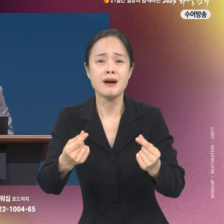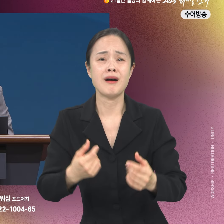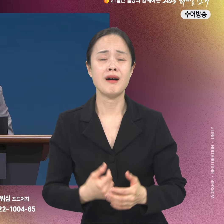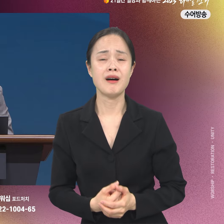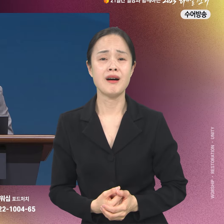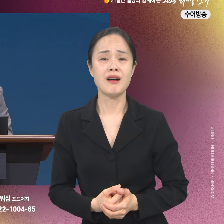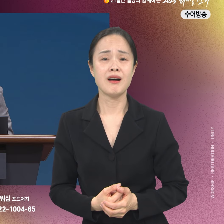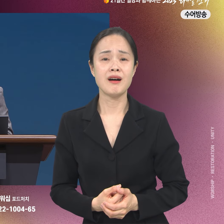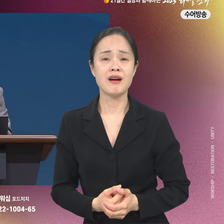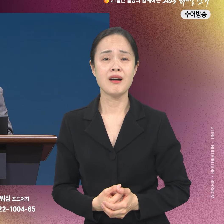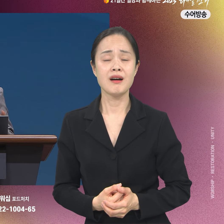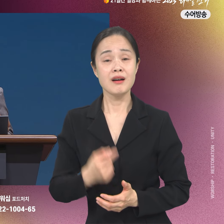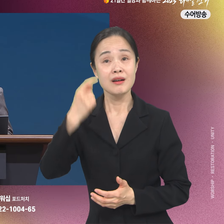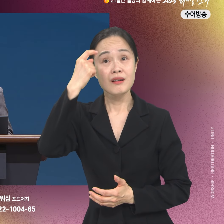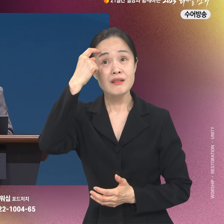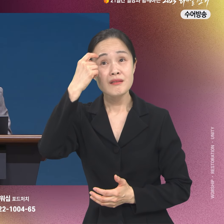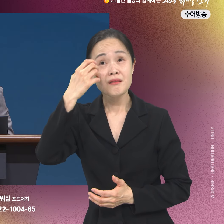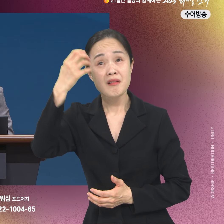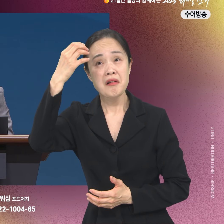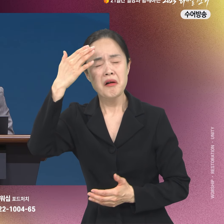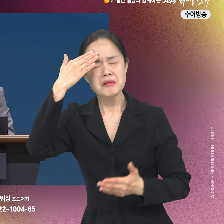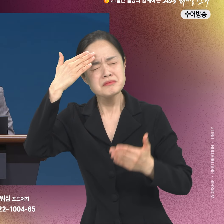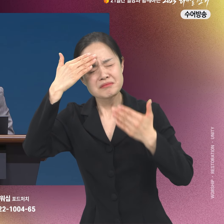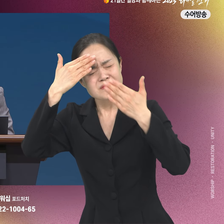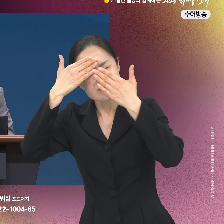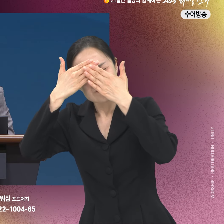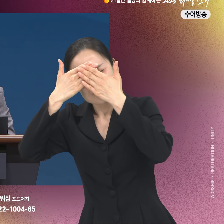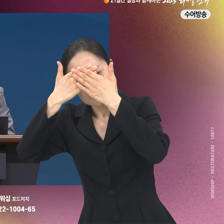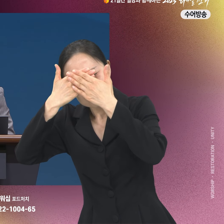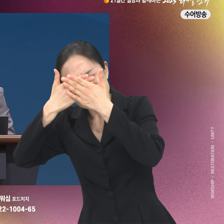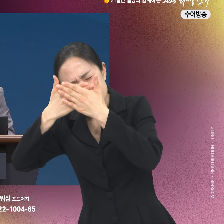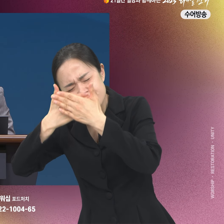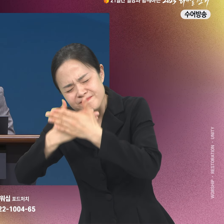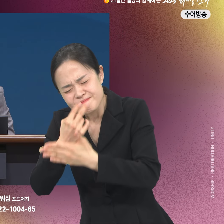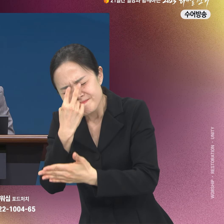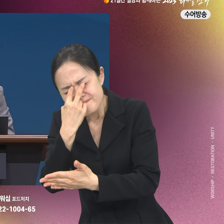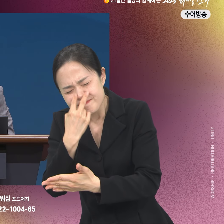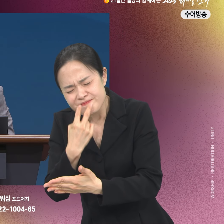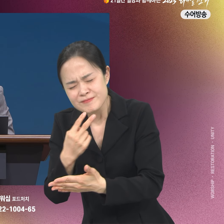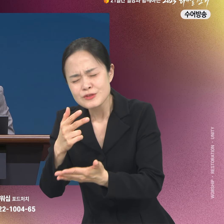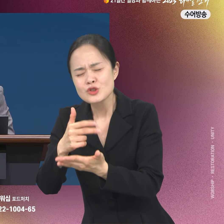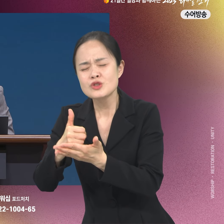장님이었잖아요. 주님이 저희 눈을 뜨게 하셨습니다.